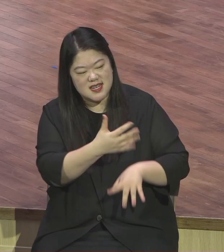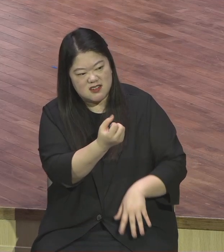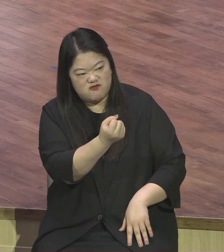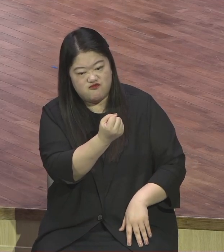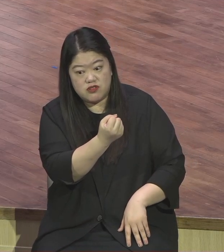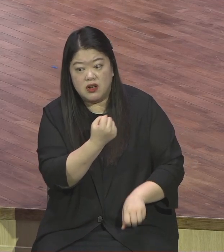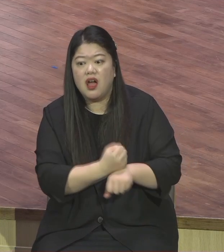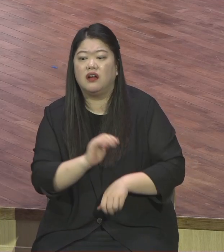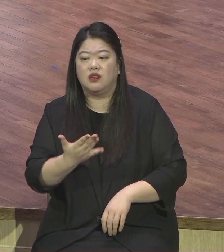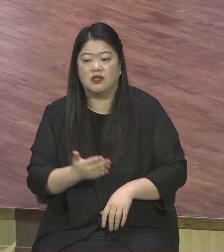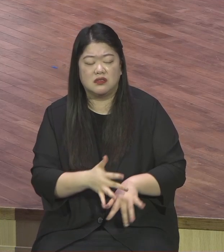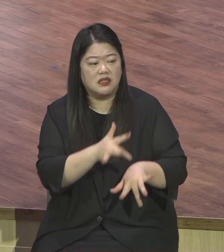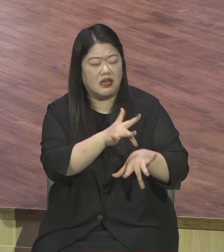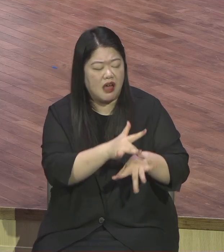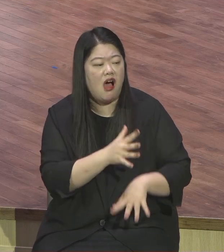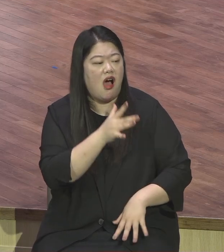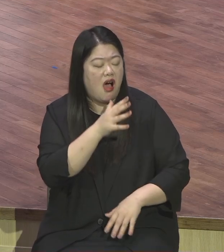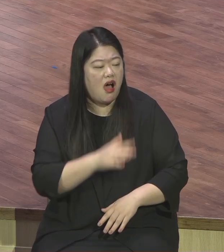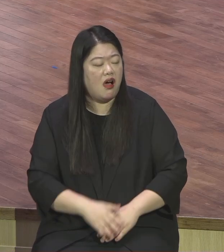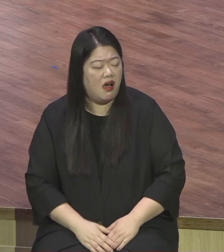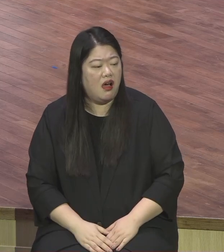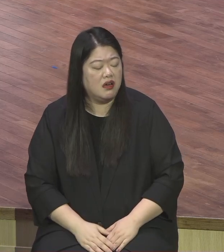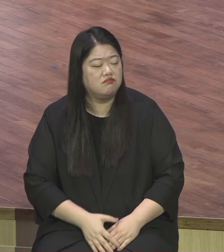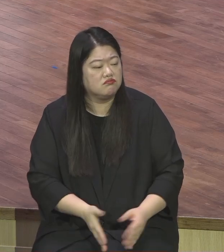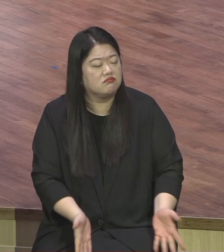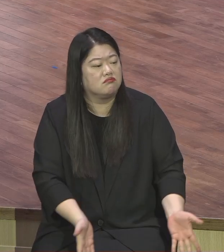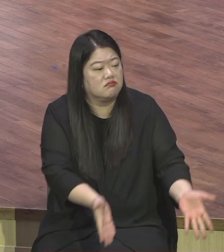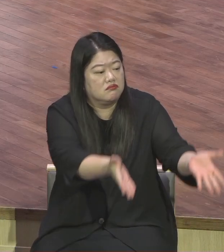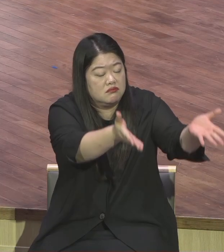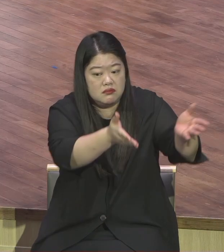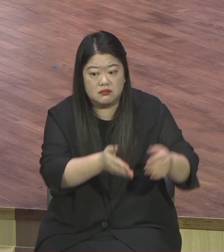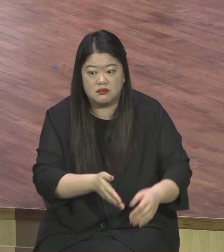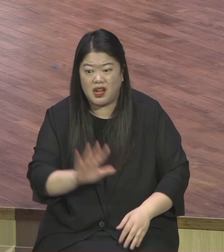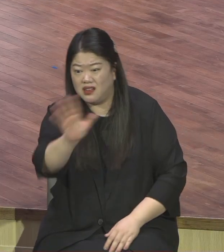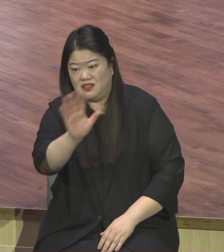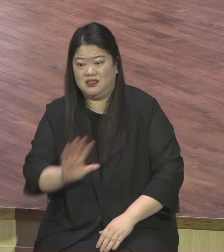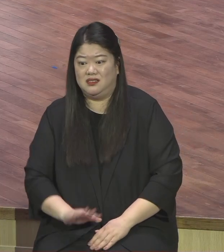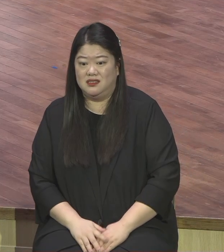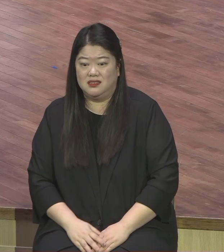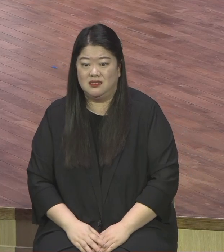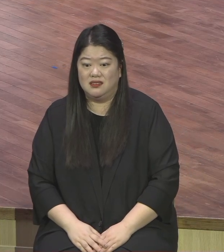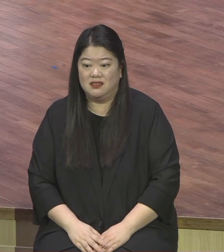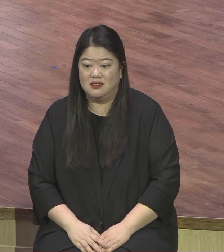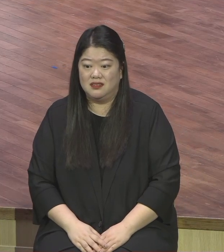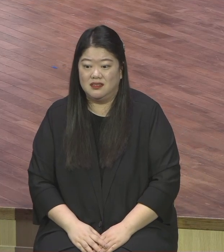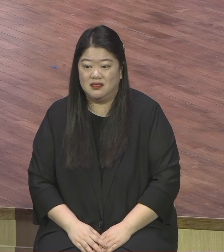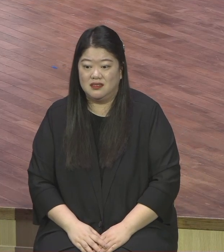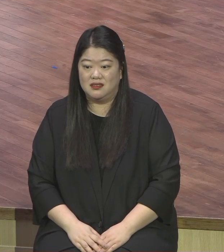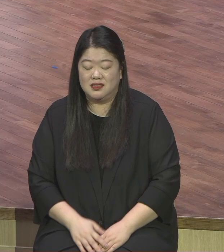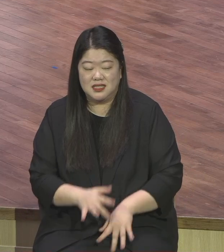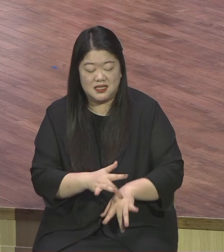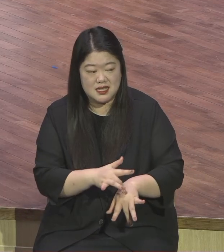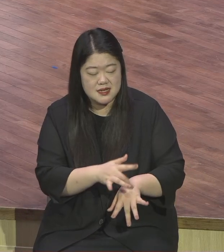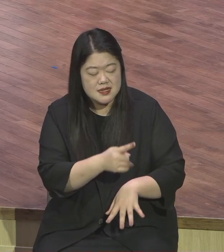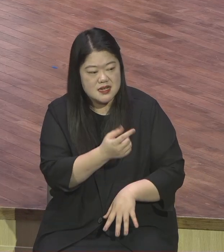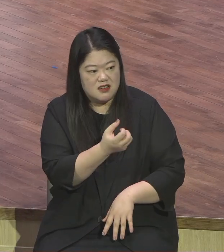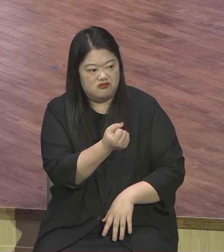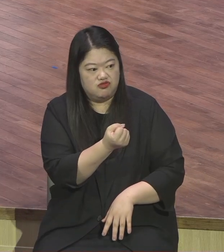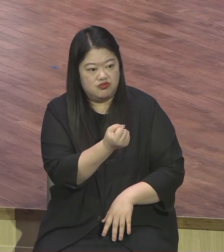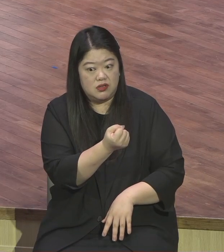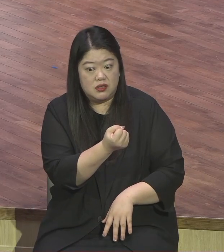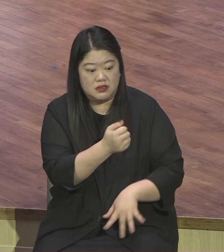아멘. 자, 이들이 본질적인 문제가 뭐요? 다 한마디로 딱 말하면 영적